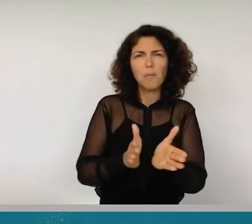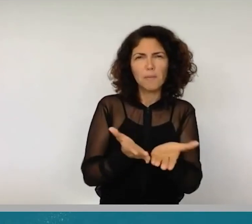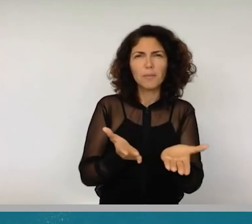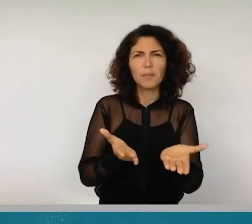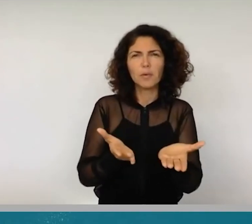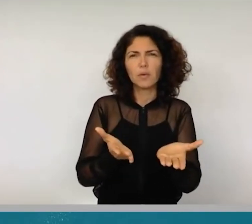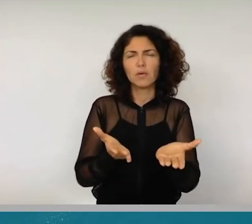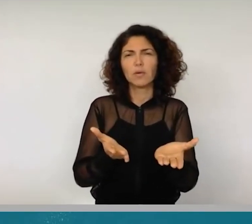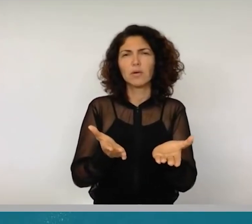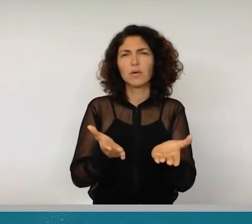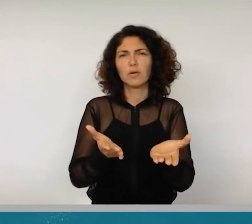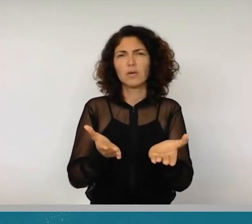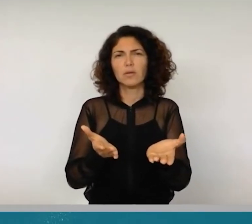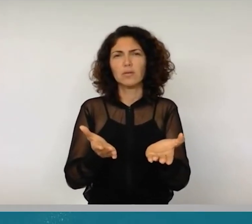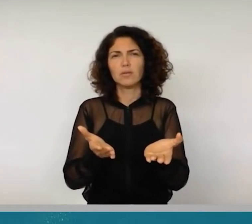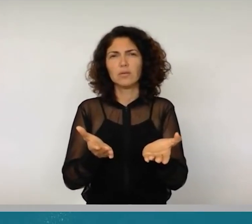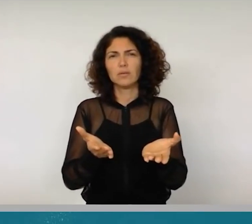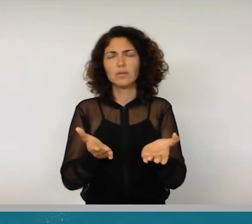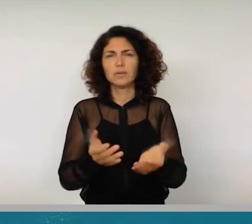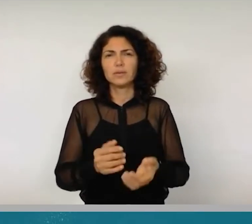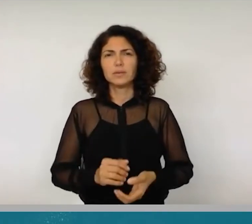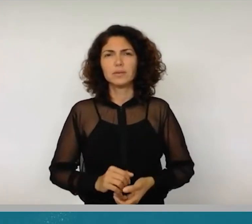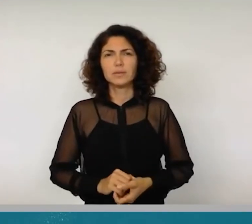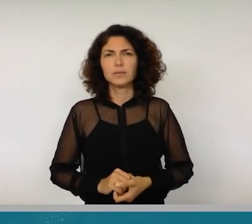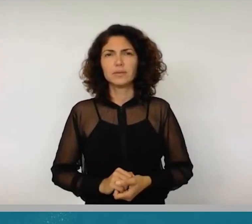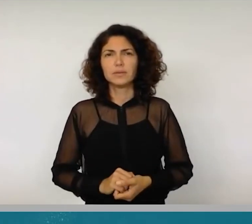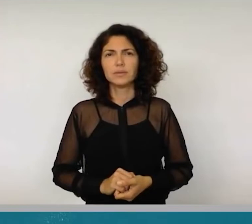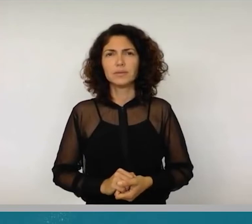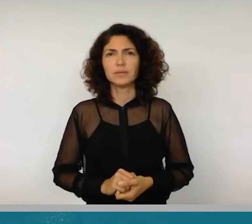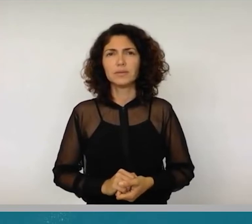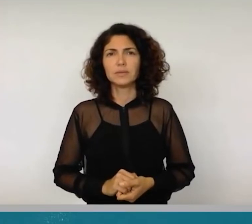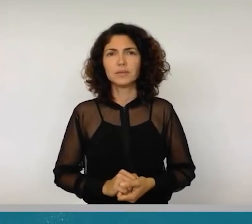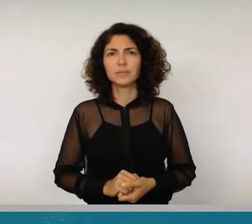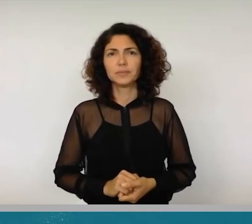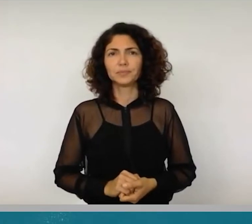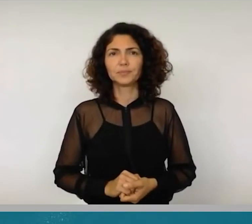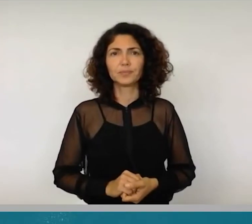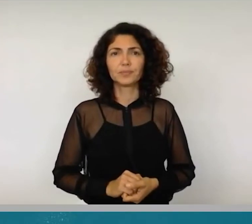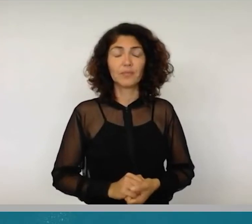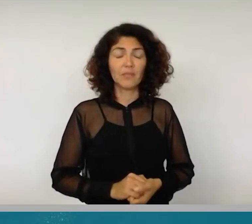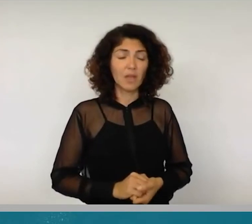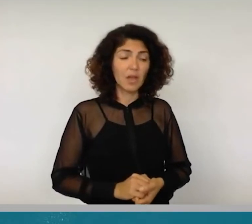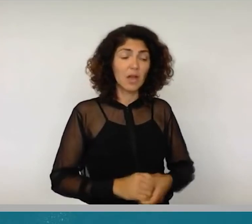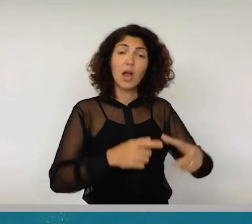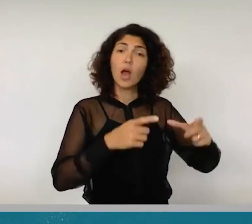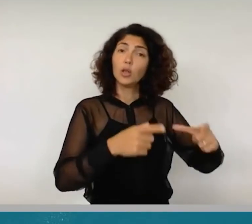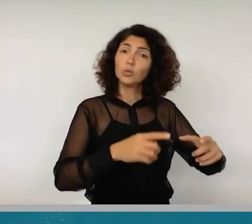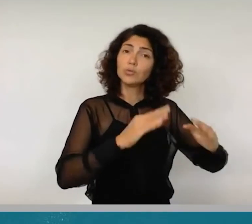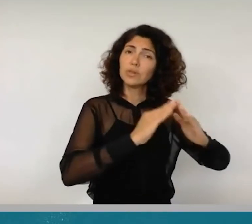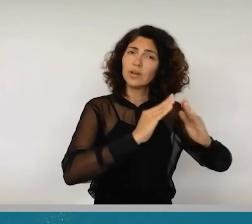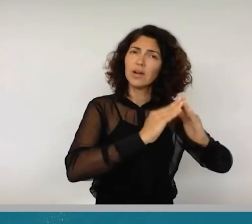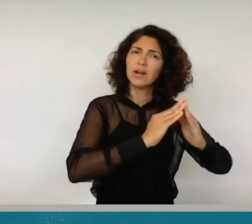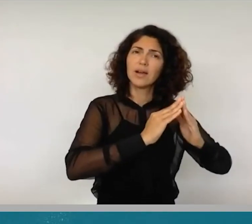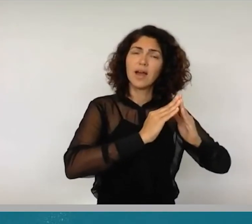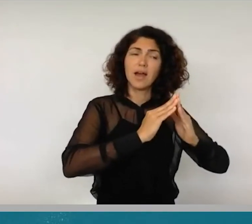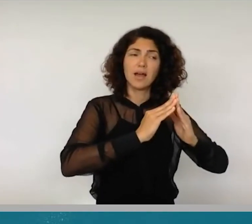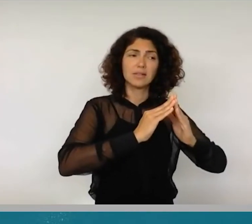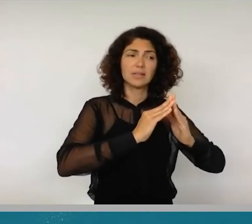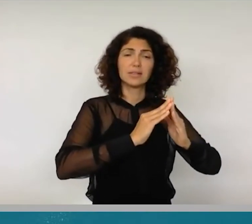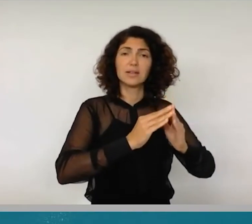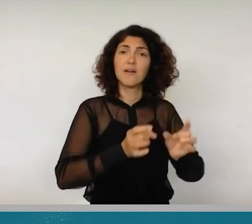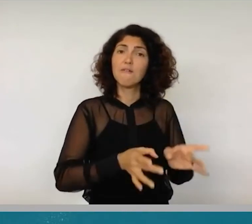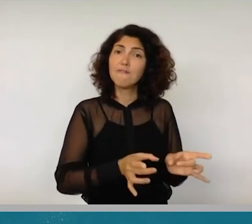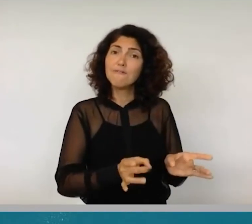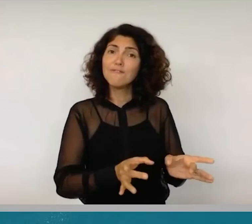empobrecer, e acaba tendo que vender a terra dele para você, para ele poder sobreviver. Só que em Israel,